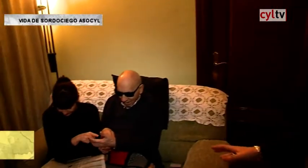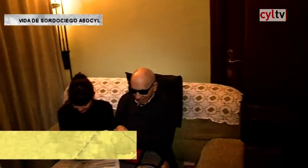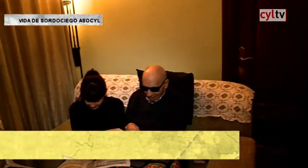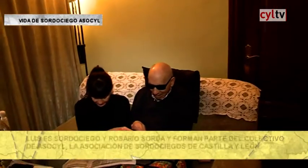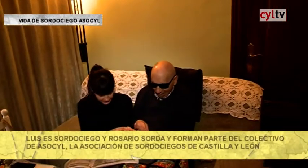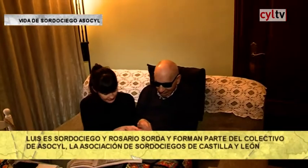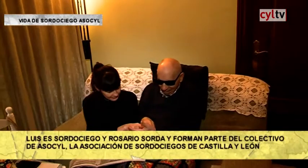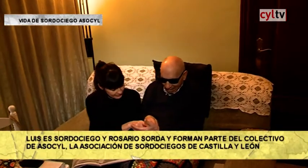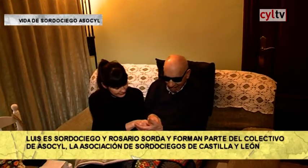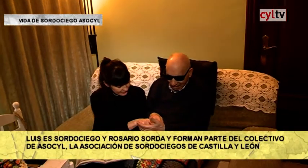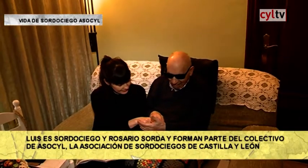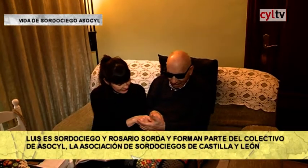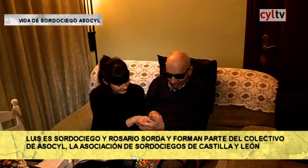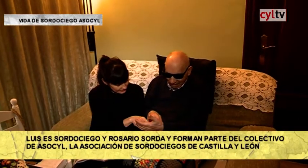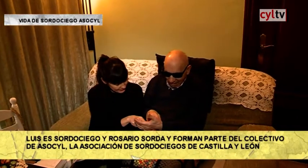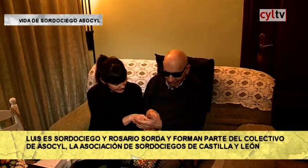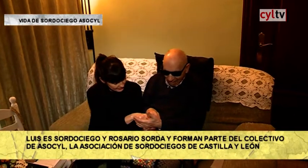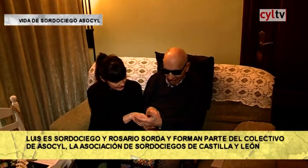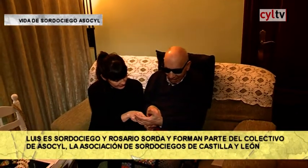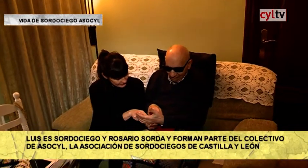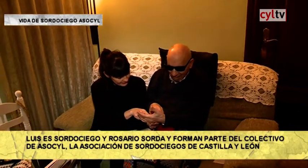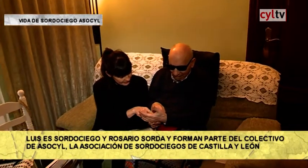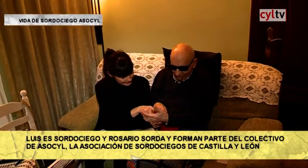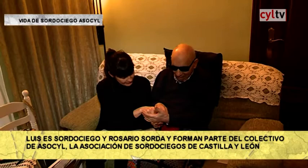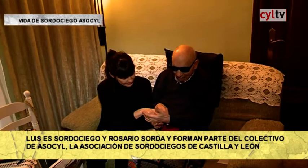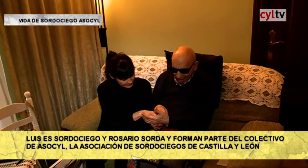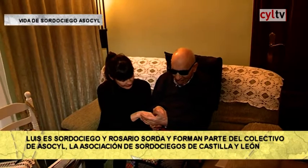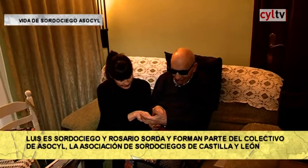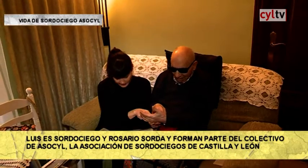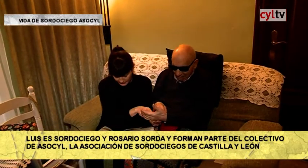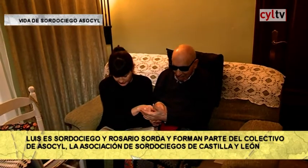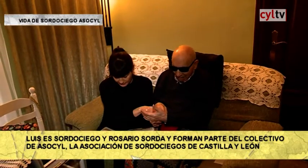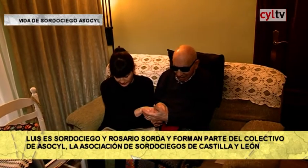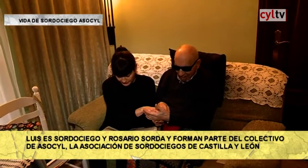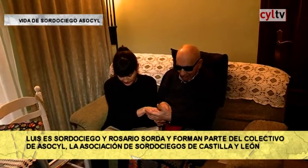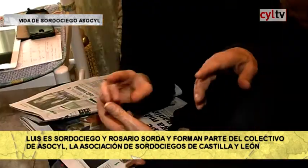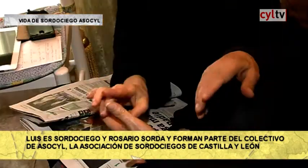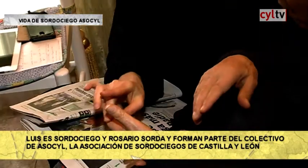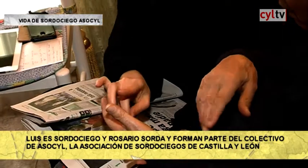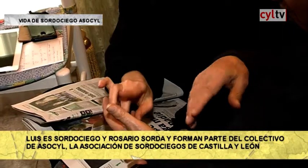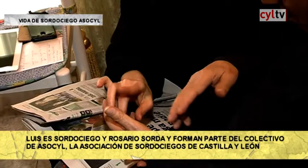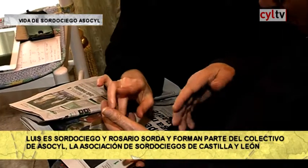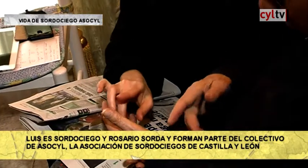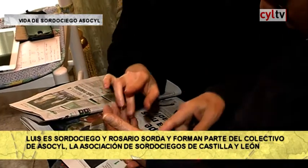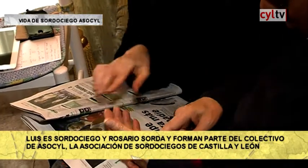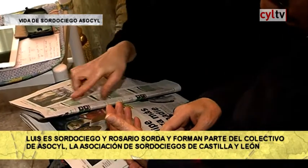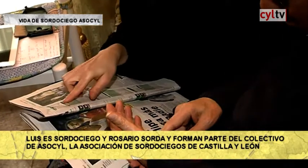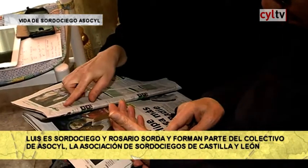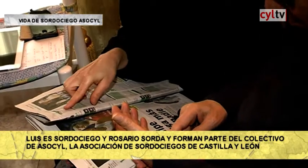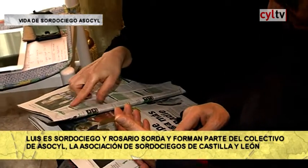perdona el perderse la información, sí, obviamente. Sí, sí. ¿No? No perdona el periódico ningún lunes. Lo que le conecta con la sociedad,